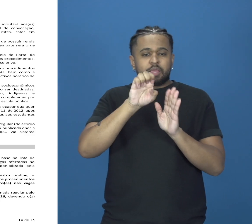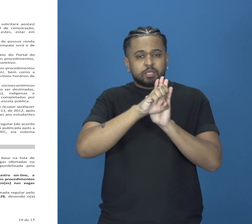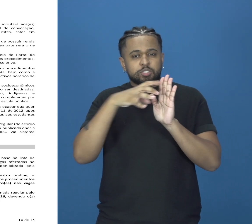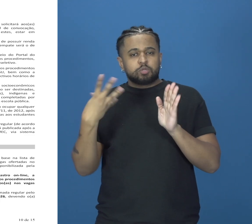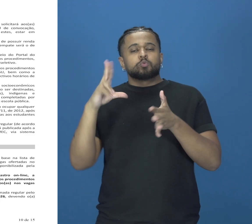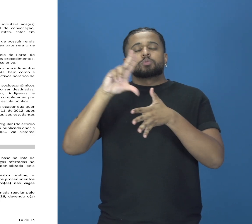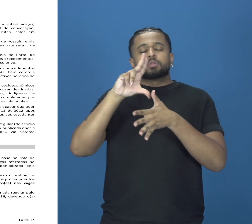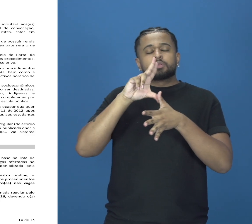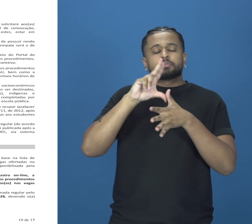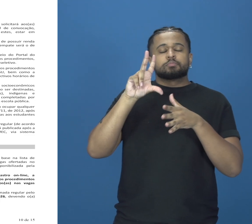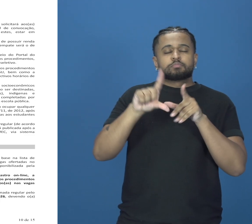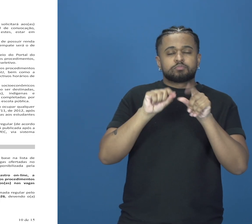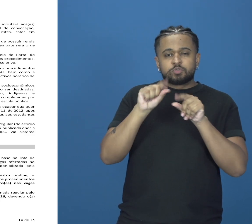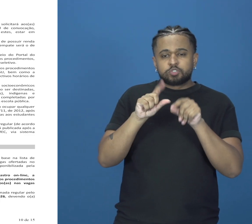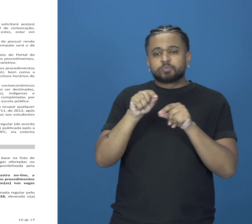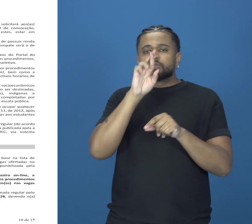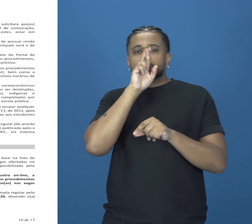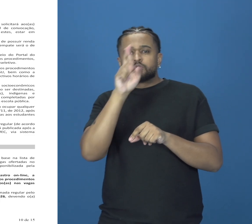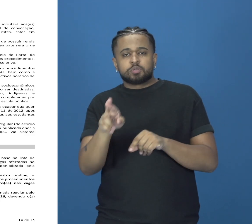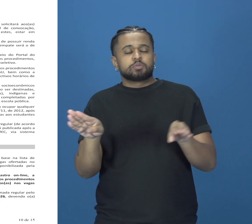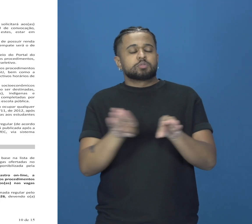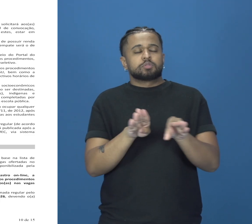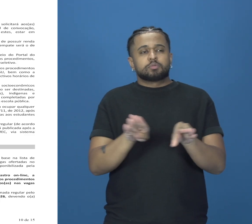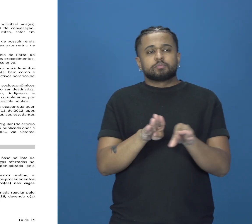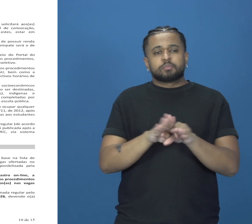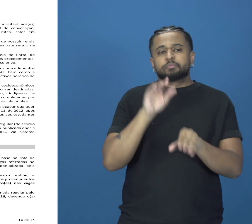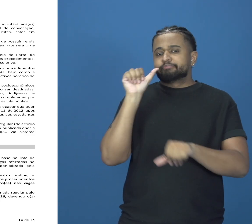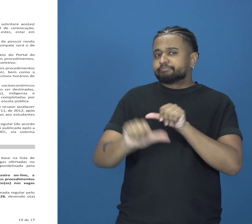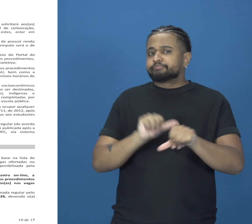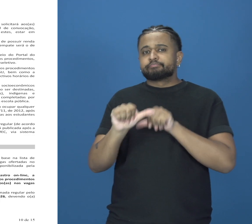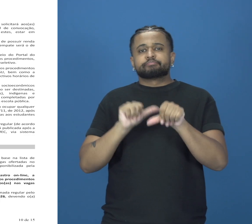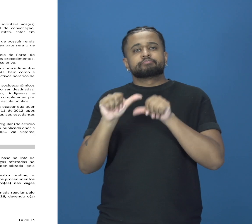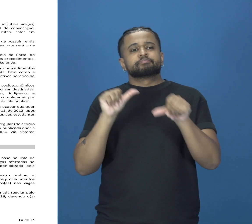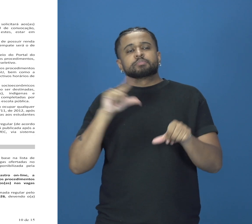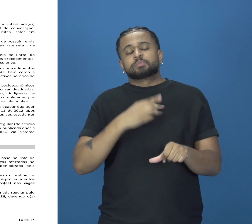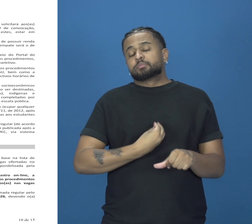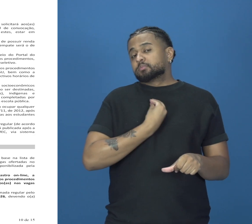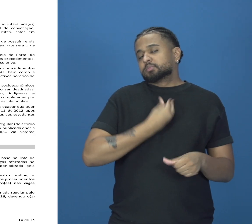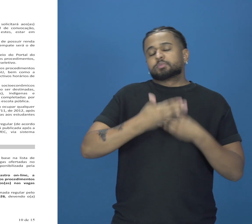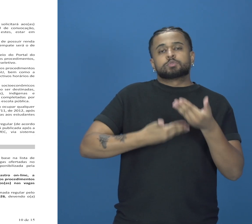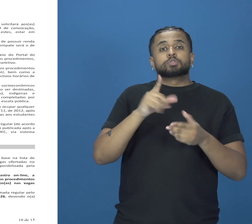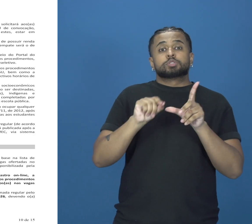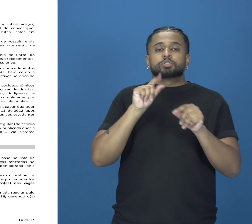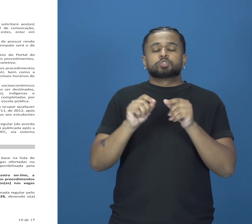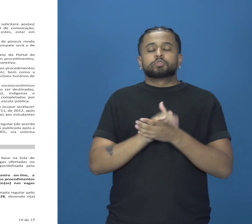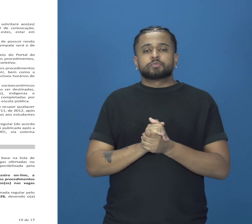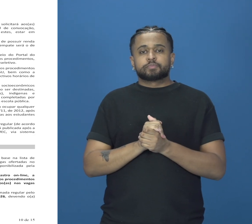UNILA, os procedimentos, resultados e eventuais alterações referentes ao presente processo